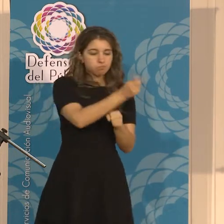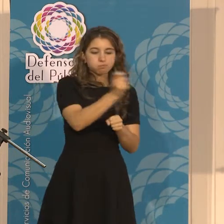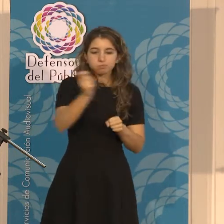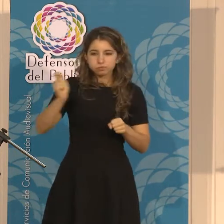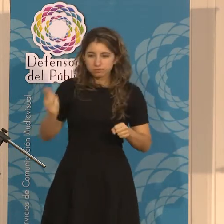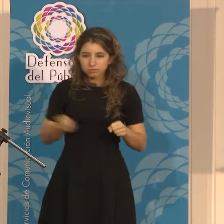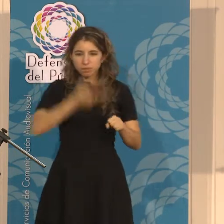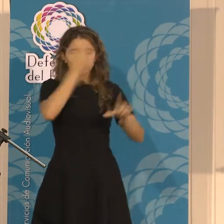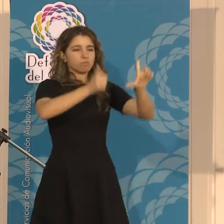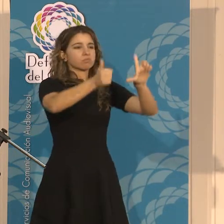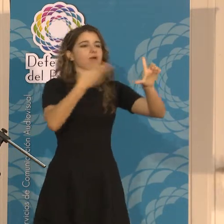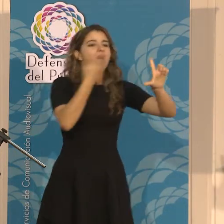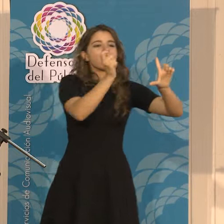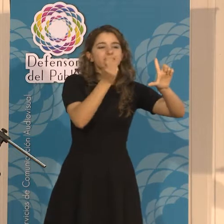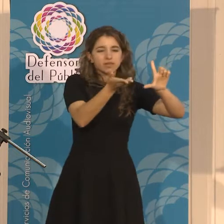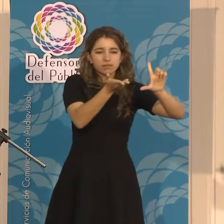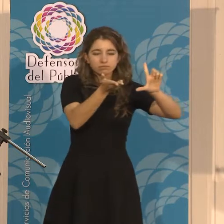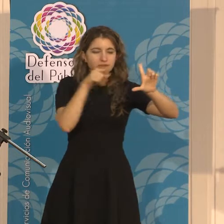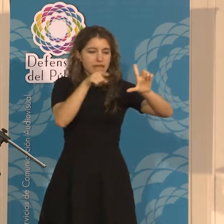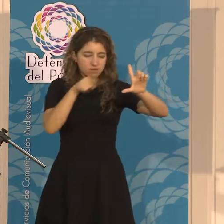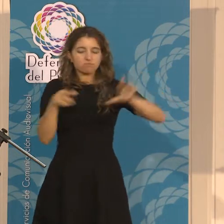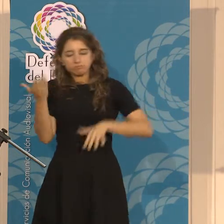cuando se mencionan las cosas